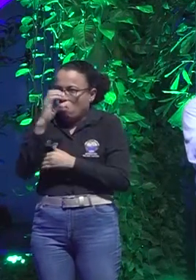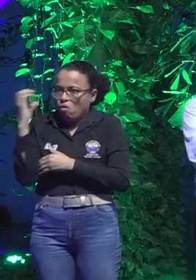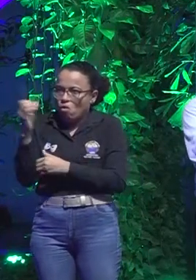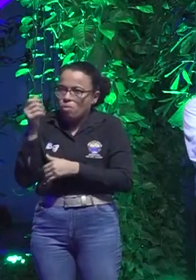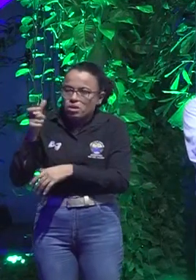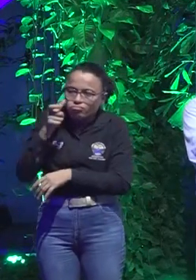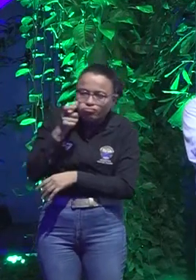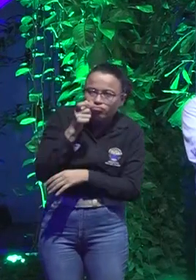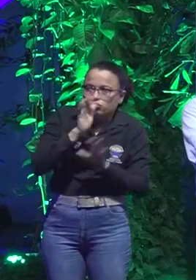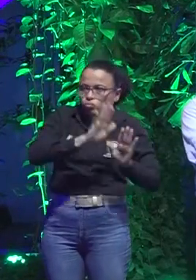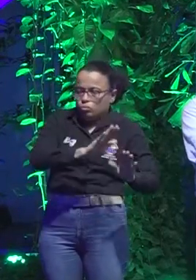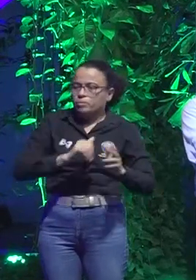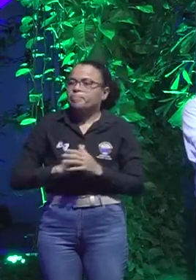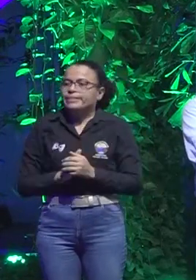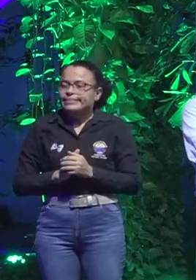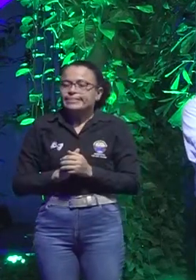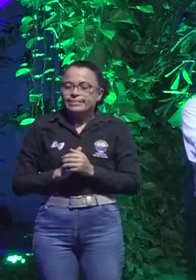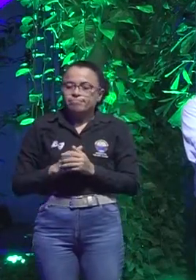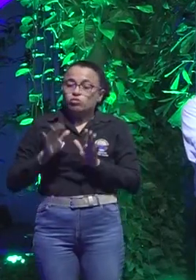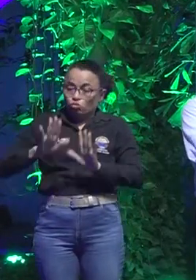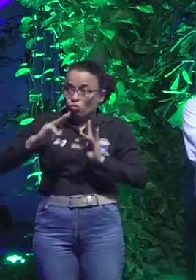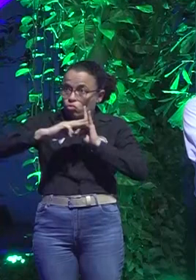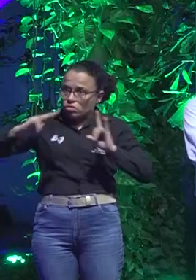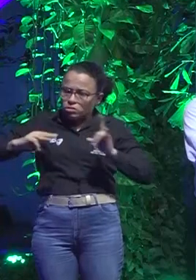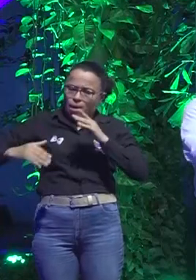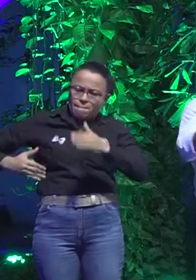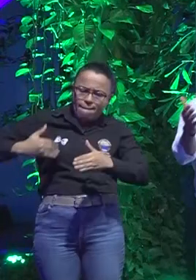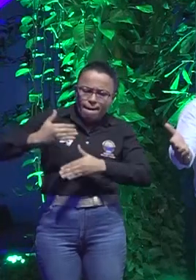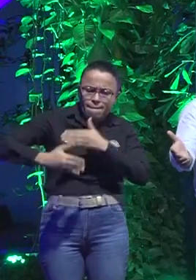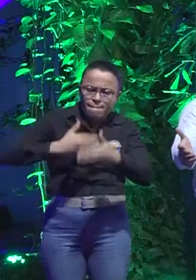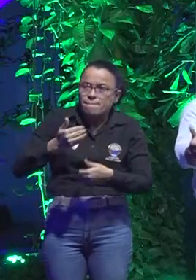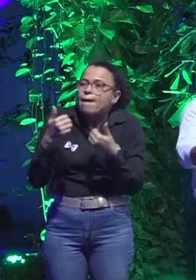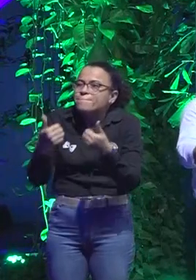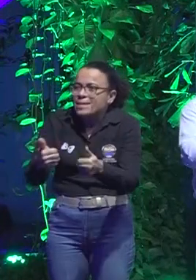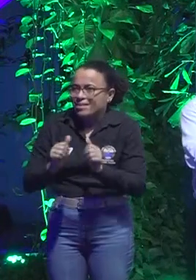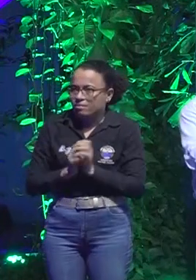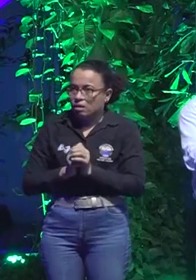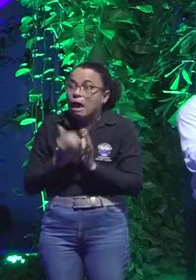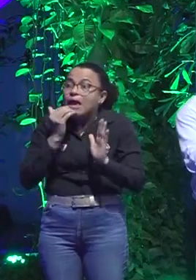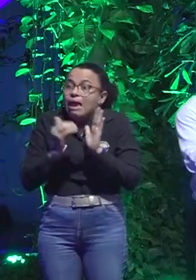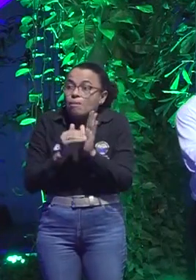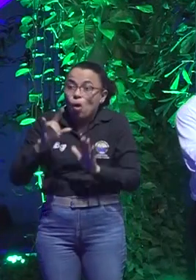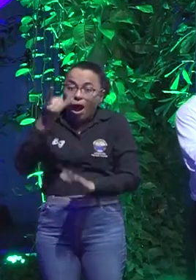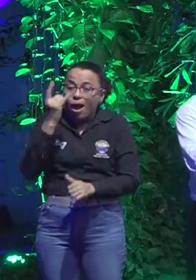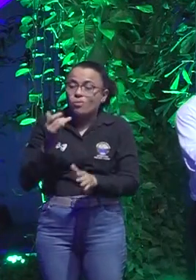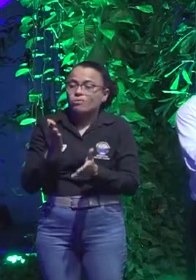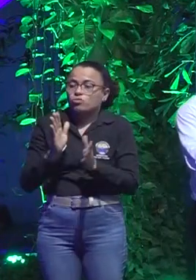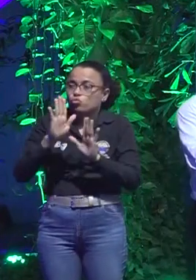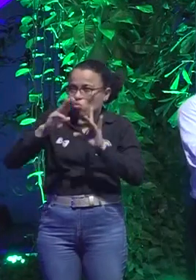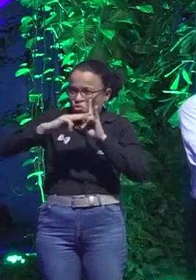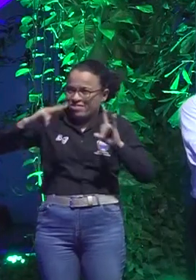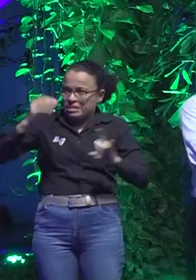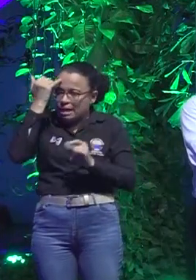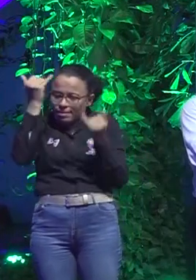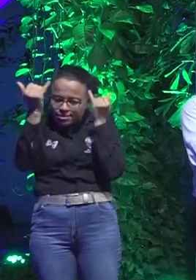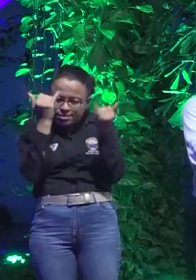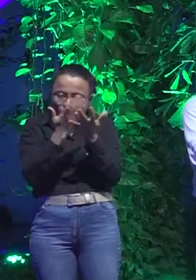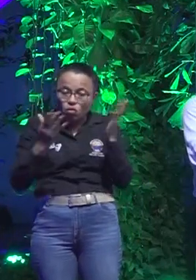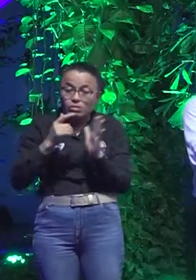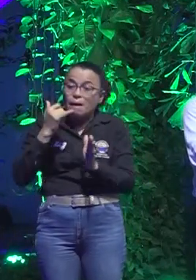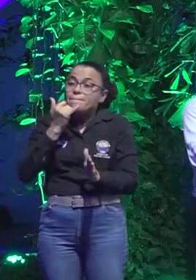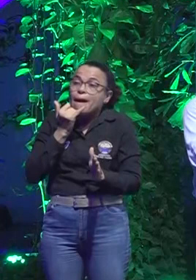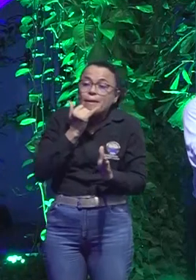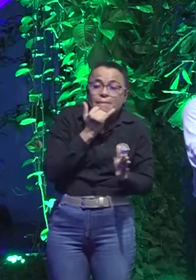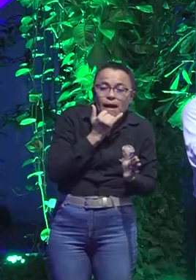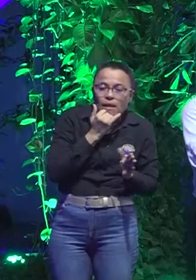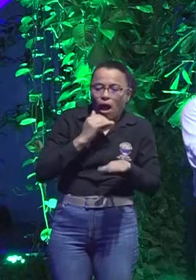errores, muchísimos. Todos son míos. Todos los aciertos son de este equipo. Los errores son míos enteramente. Les pido excusas por los que